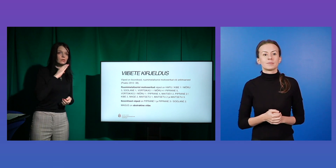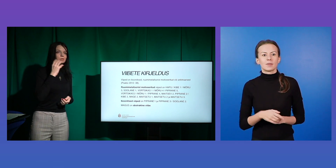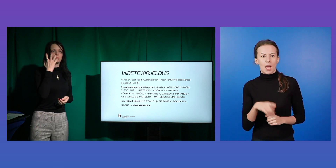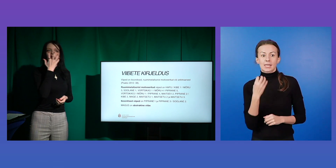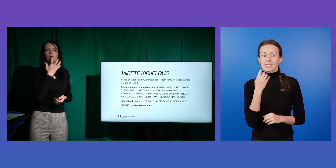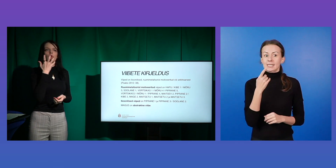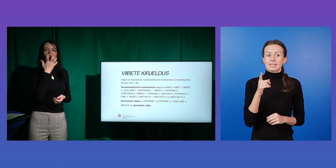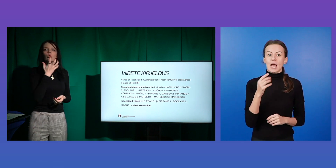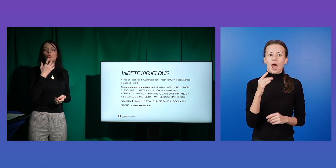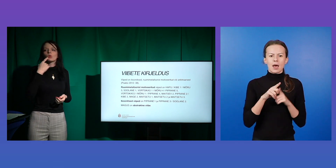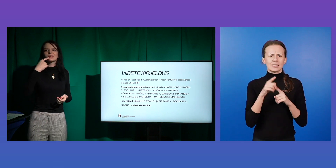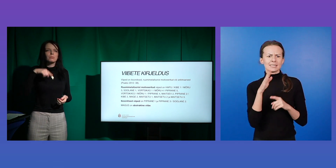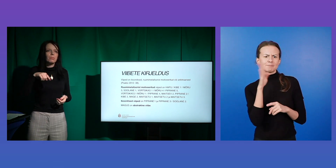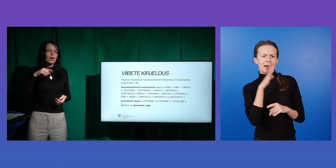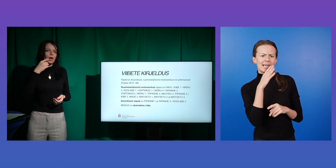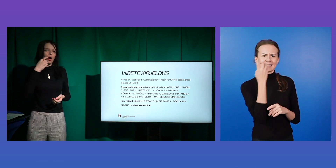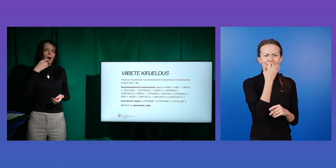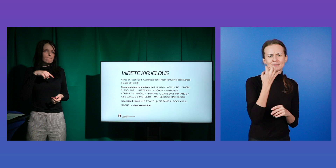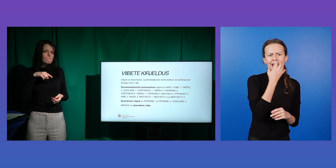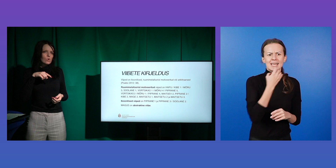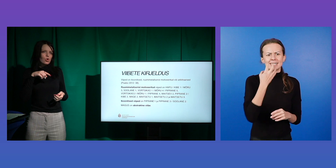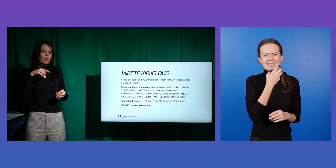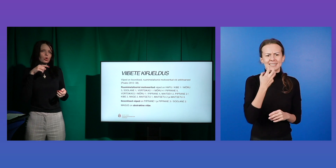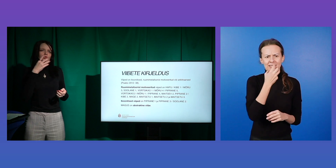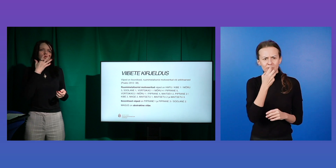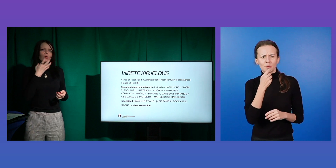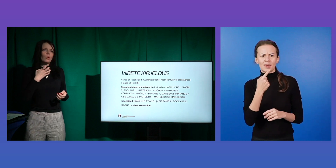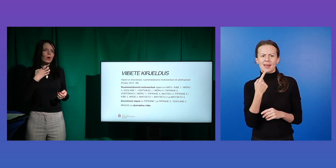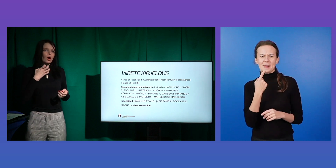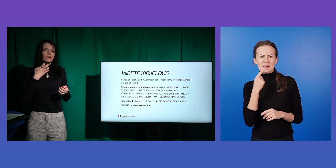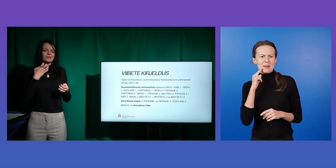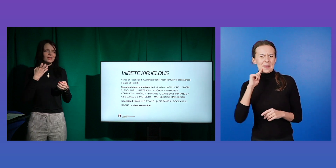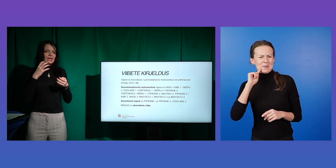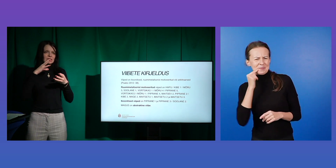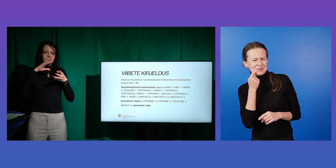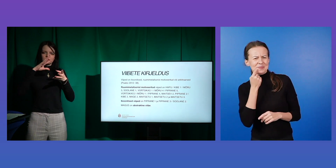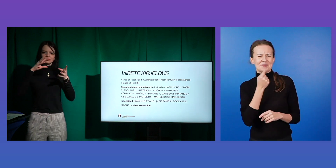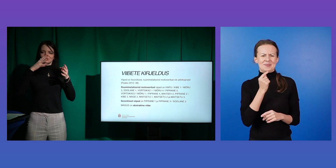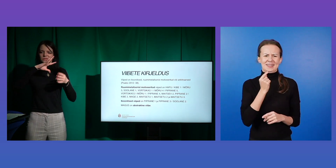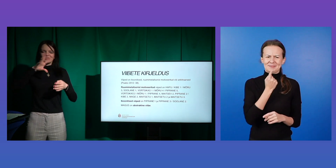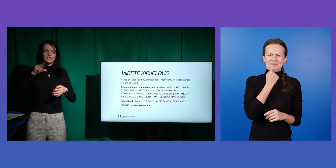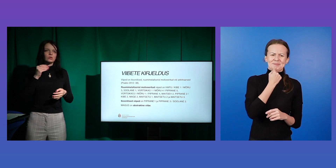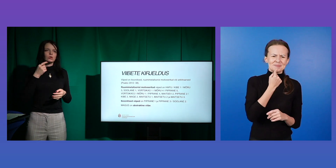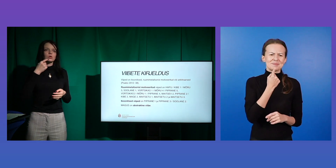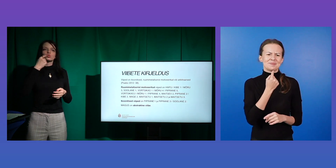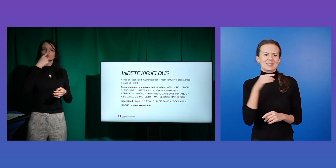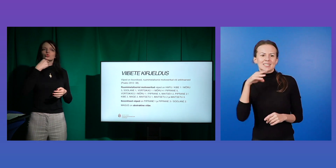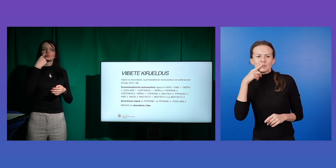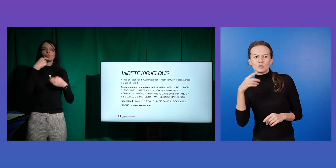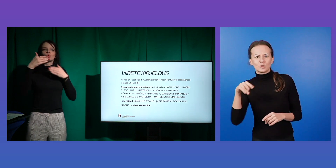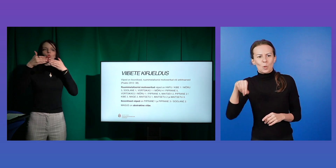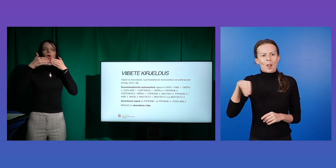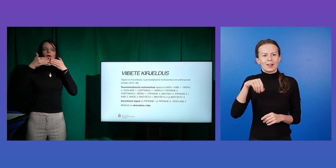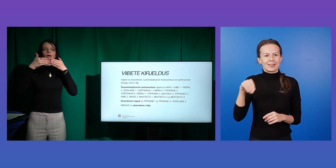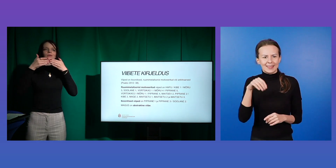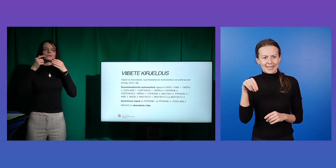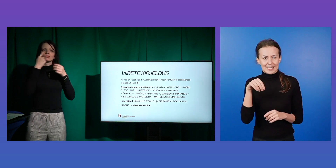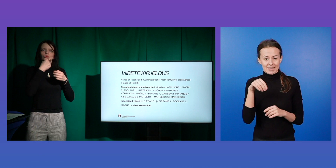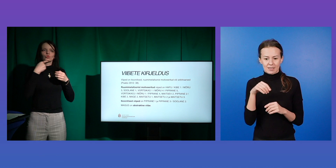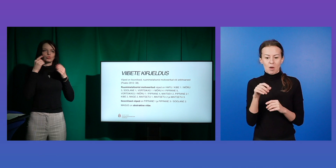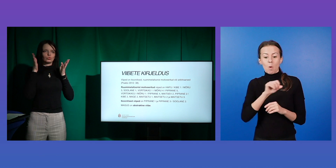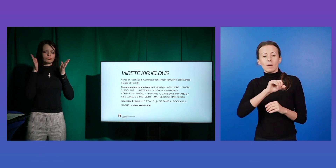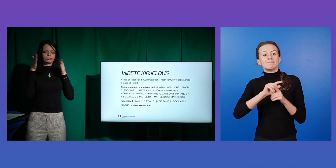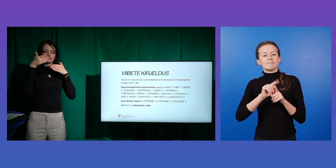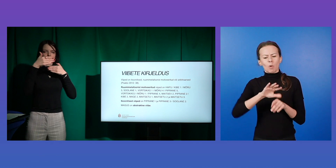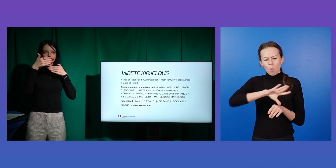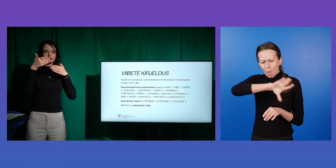Näiteks vürtsikas, mõru, kibe, hapu, soolane, kõik need viiped toimuvad suu